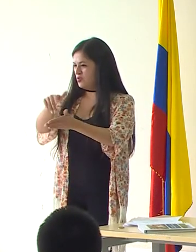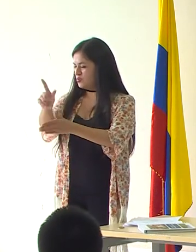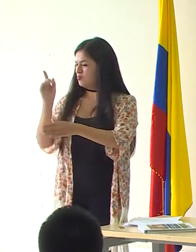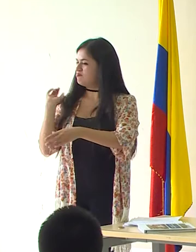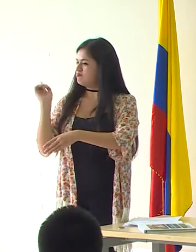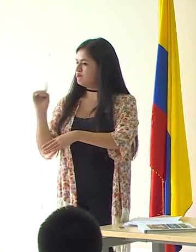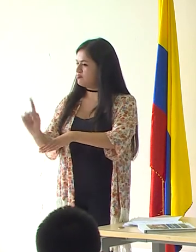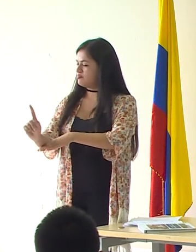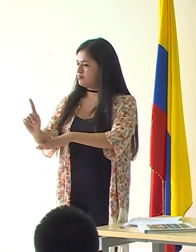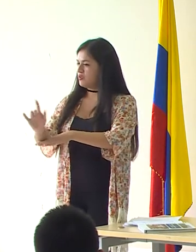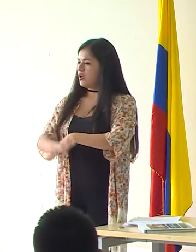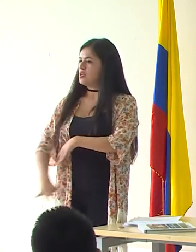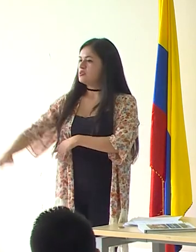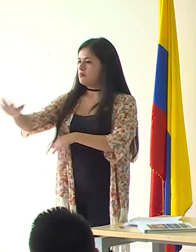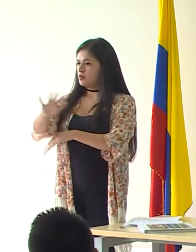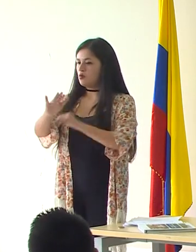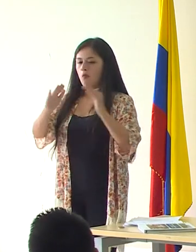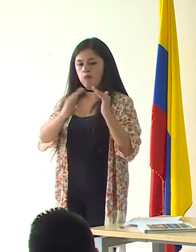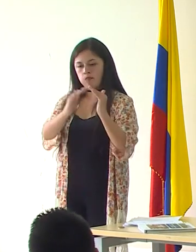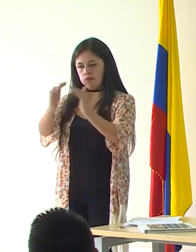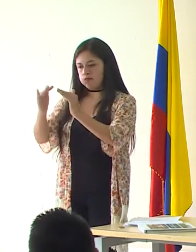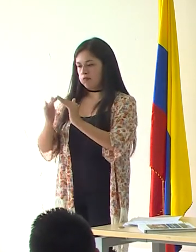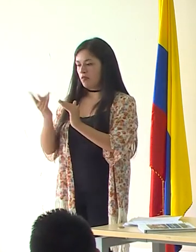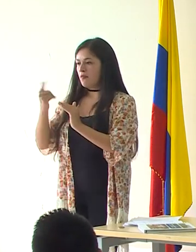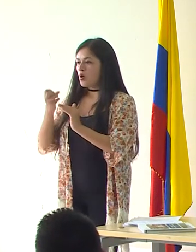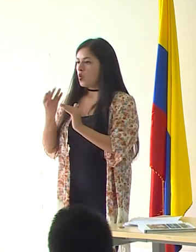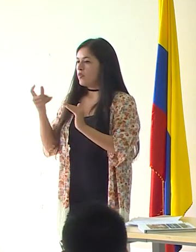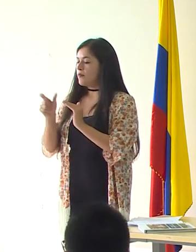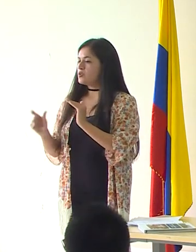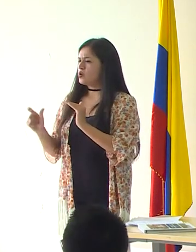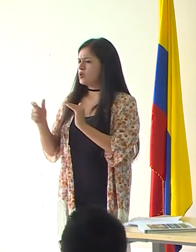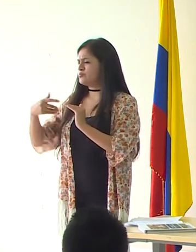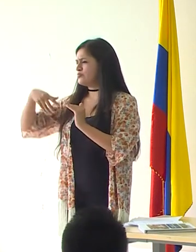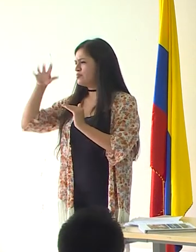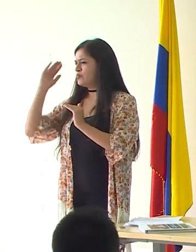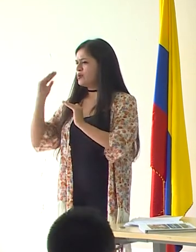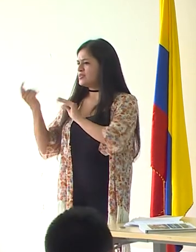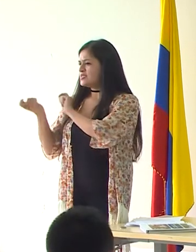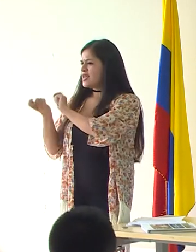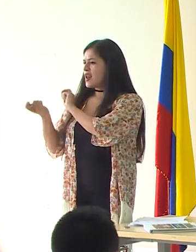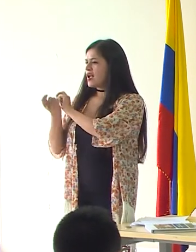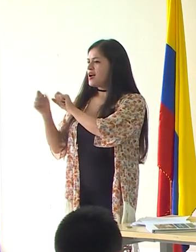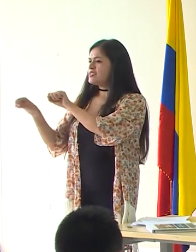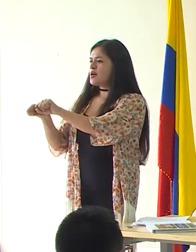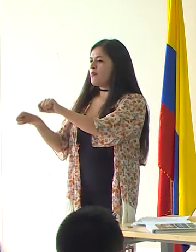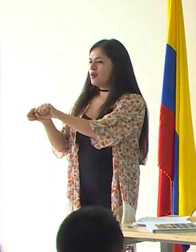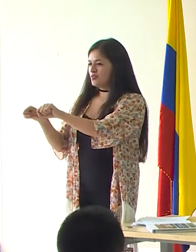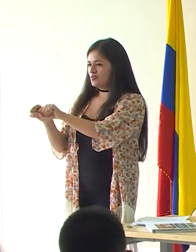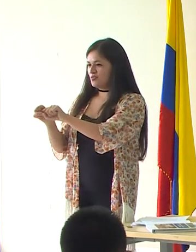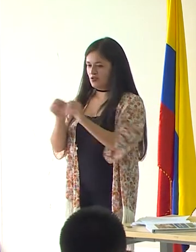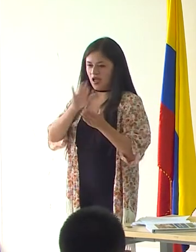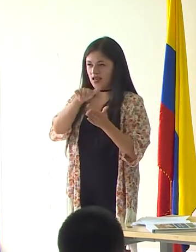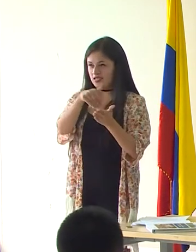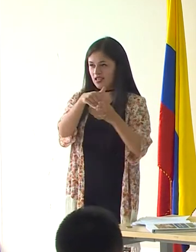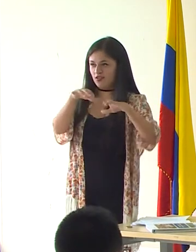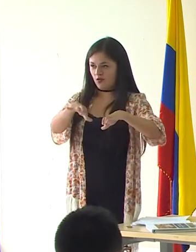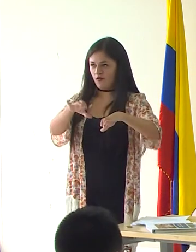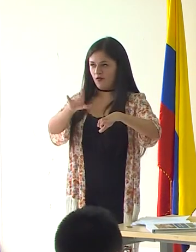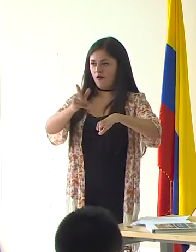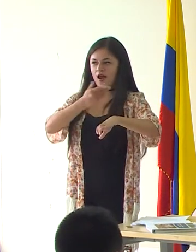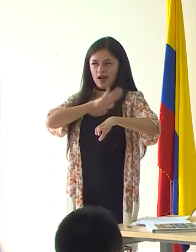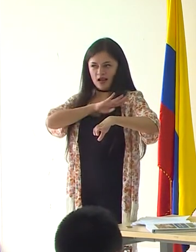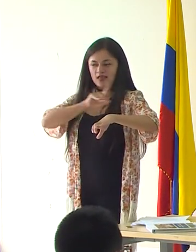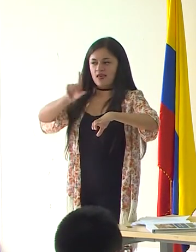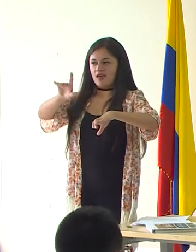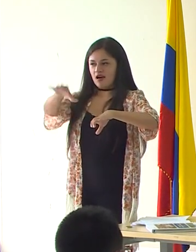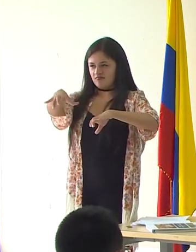gran cantidad de vecinos durante más o menos 50 años han trabajado en los zapatos haciendo zapatos en